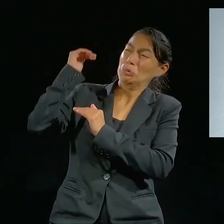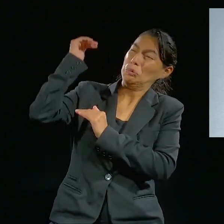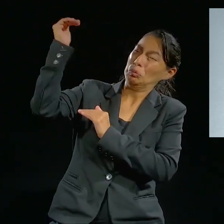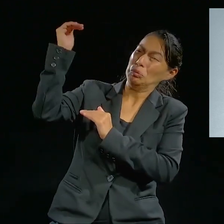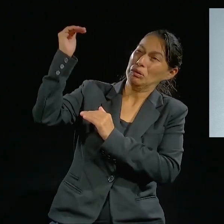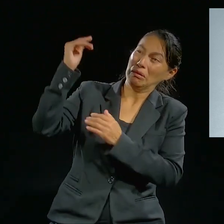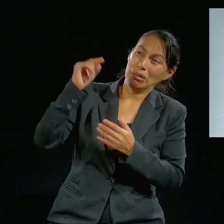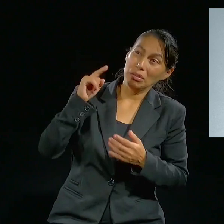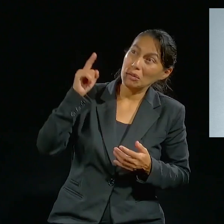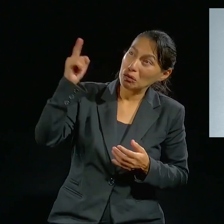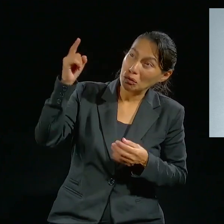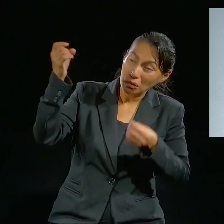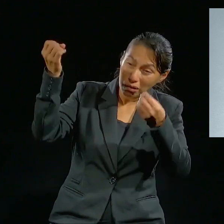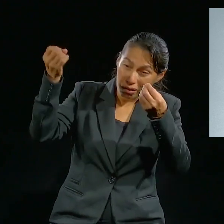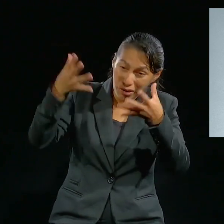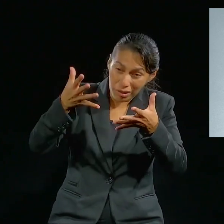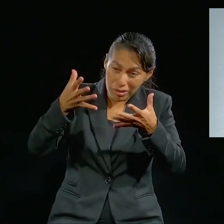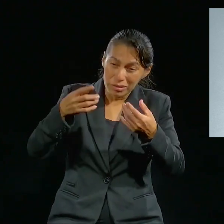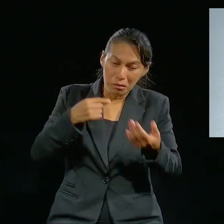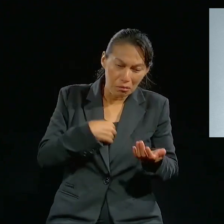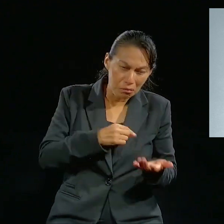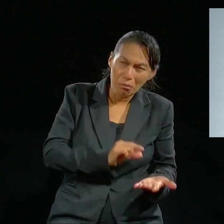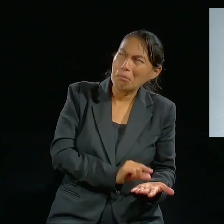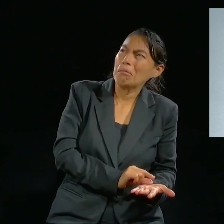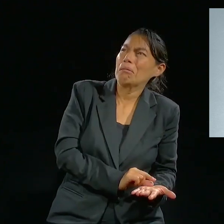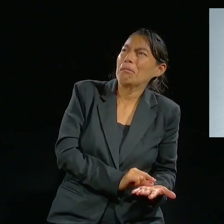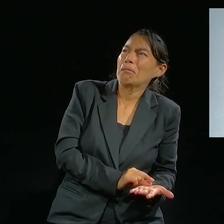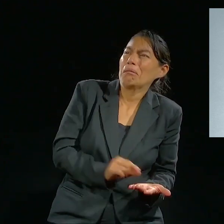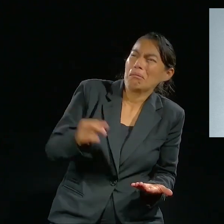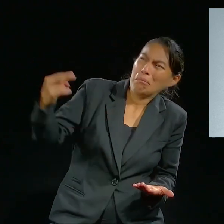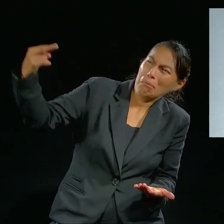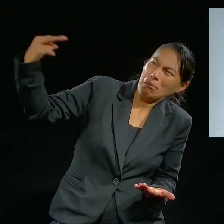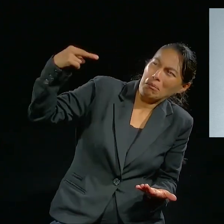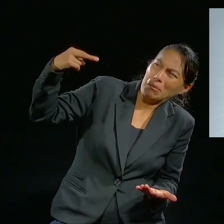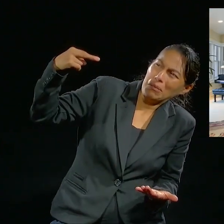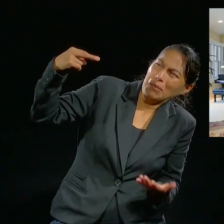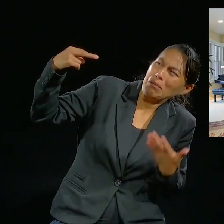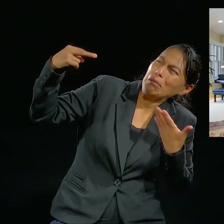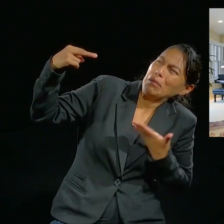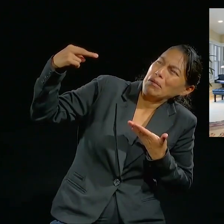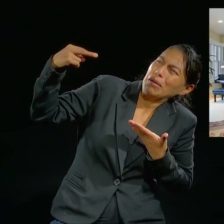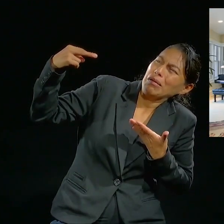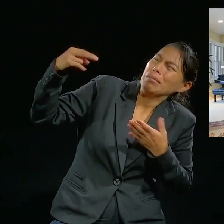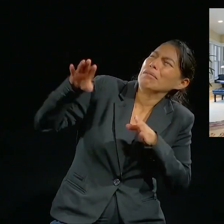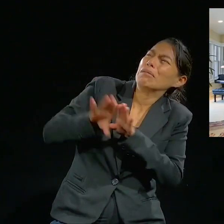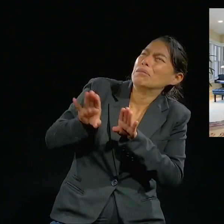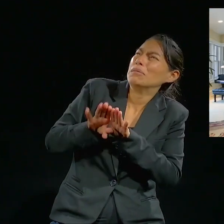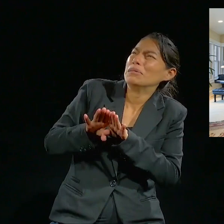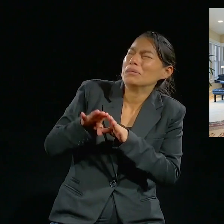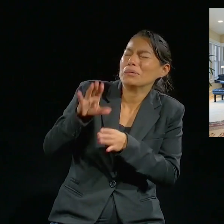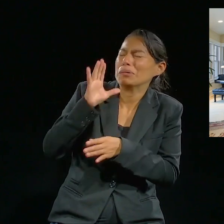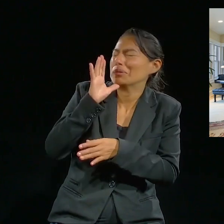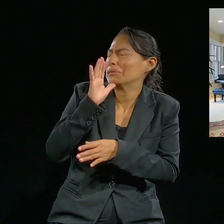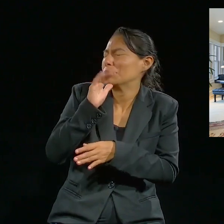tú eres el creador y como yo puedo pedirte que me mires a mí y